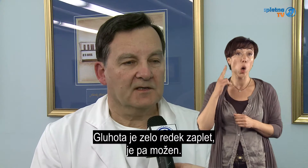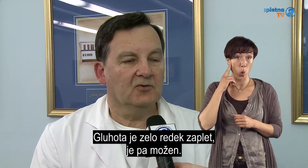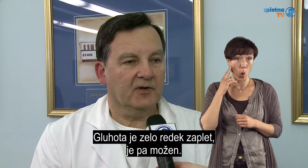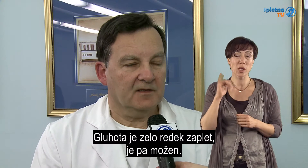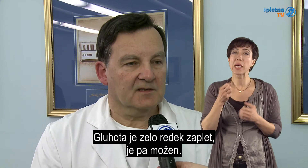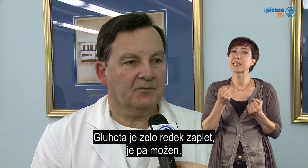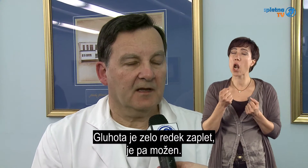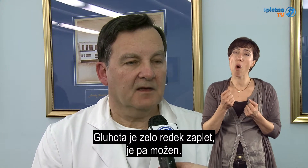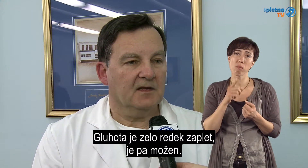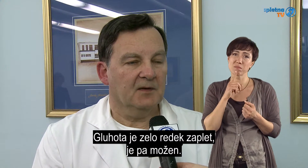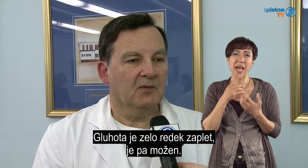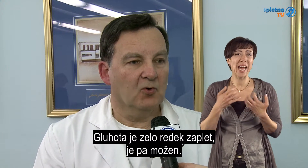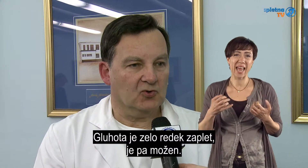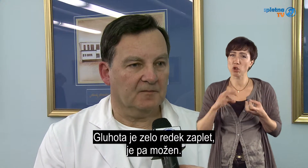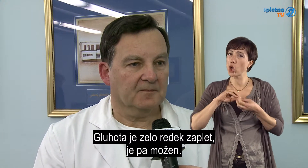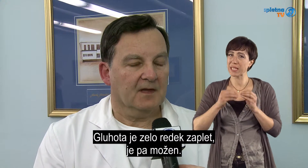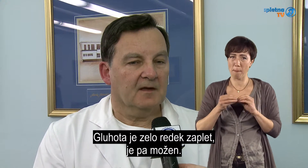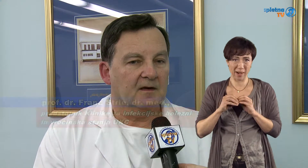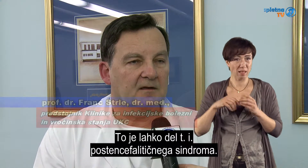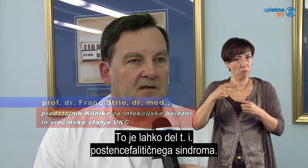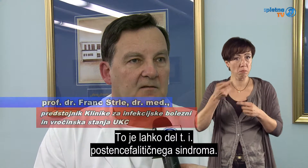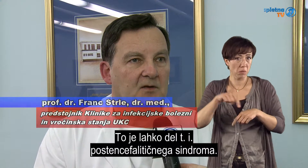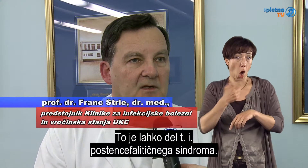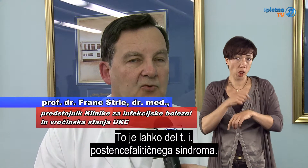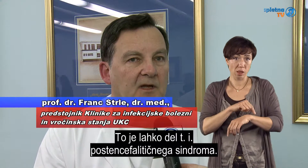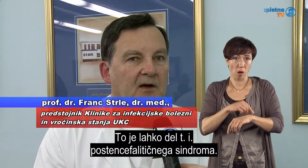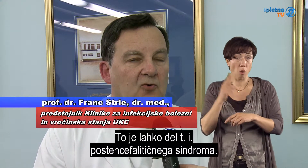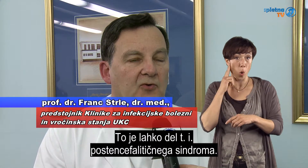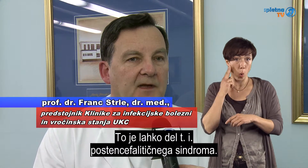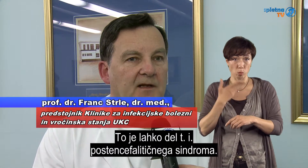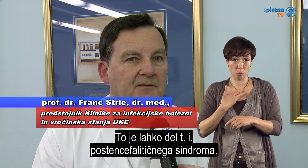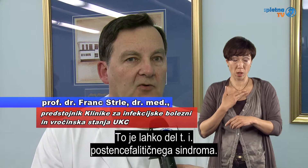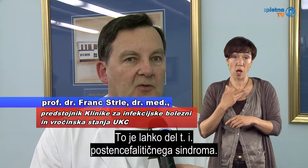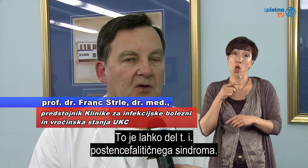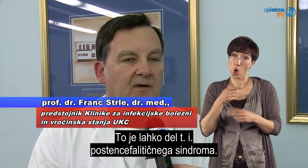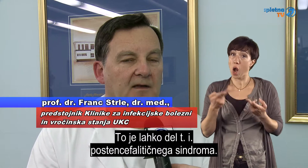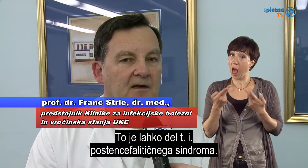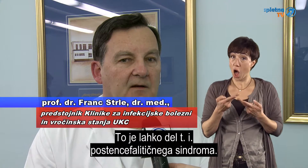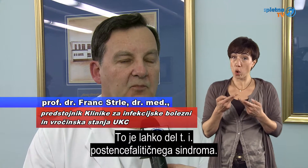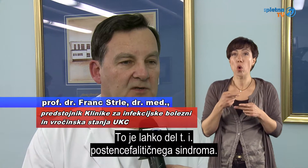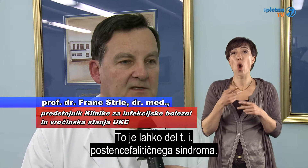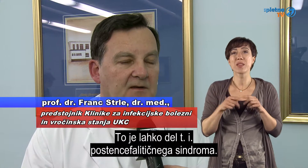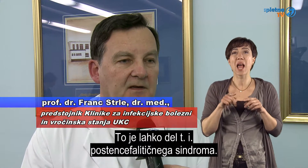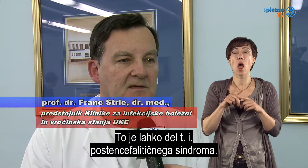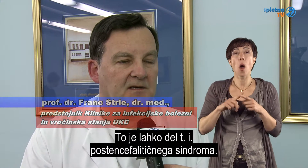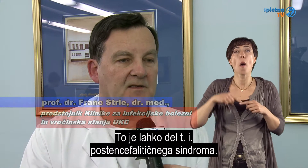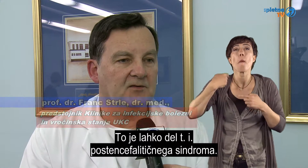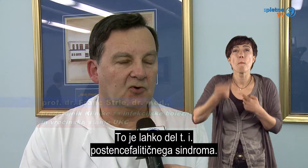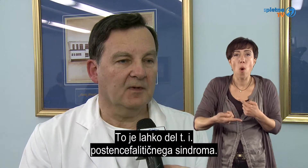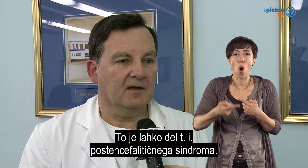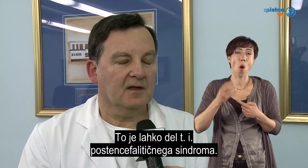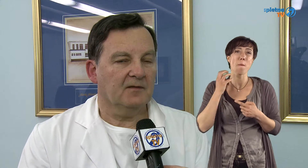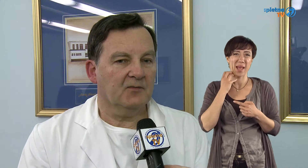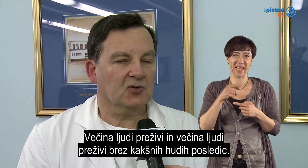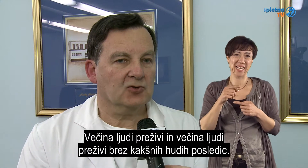Gluhota je zelo redek zaplet, je pa možen. In to je lahko del tako imenovanega postencefalitisnega